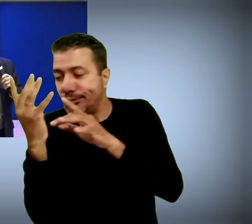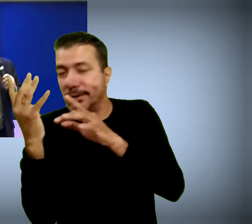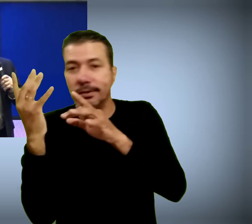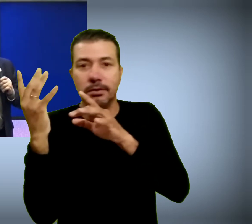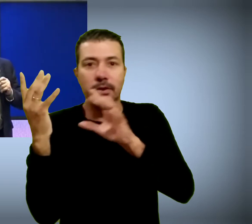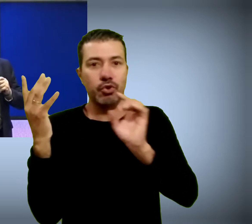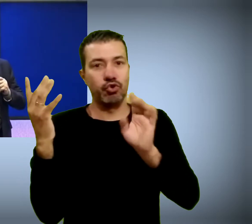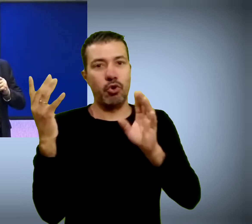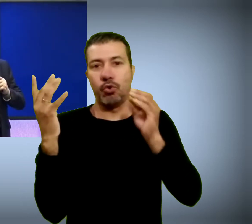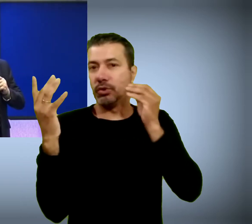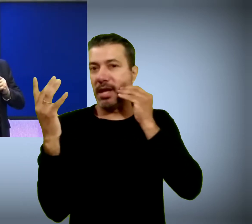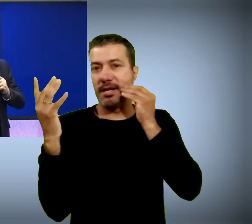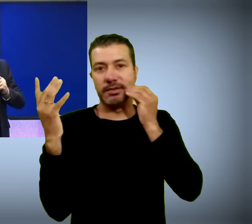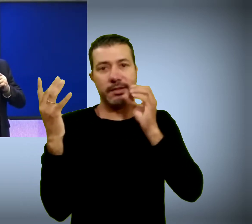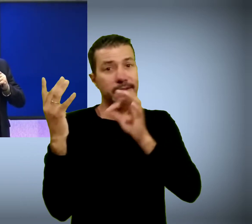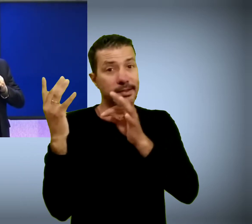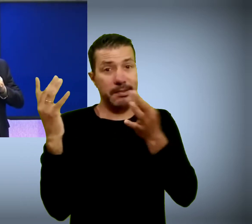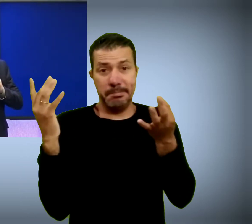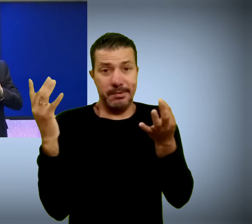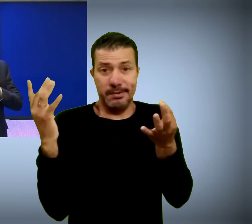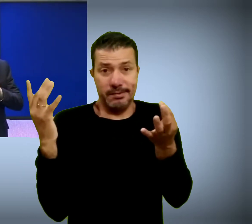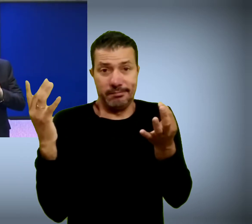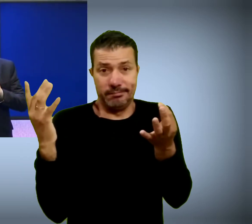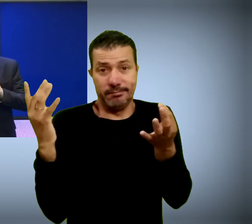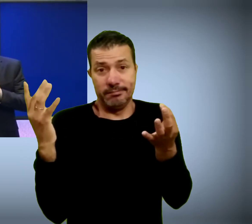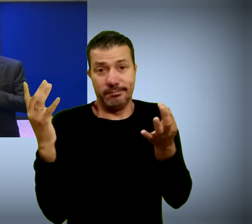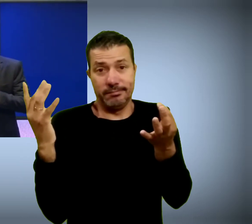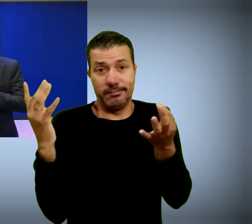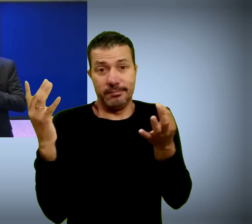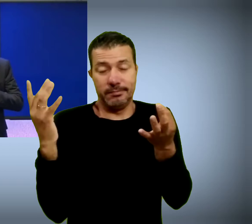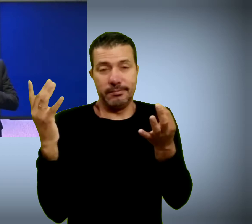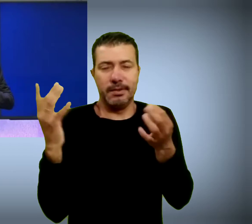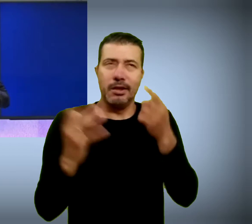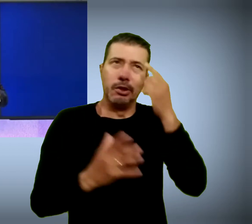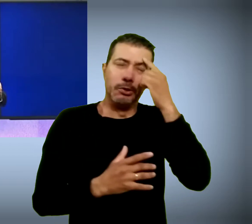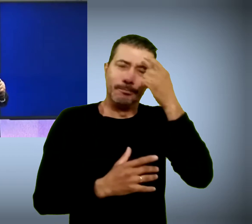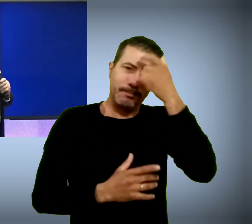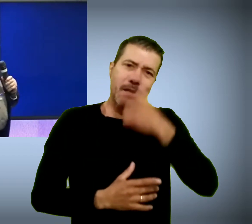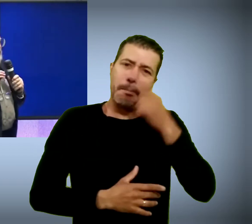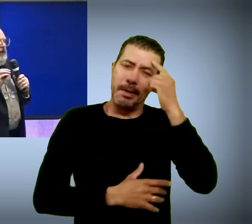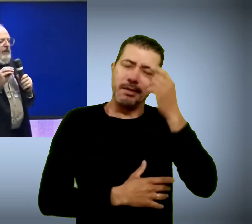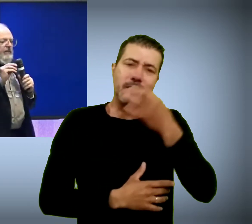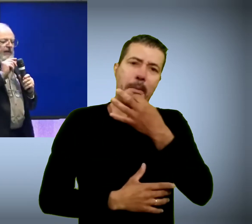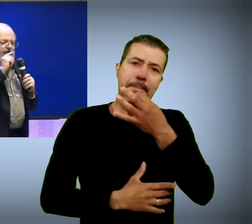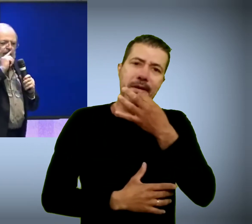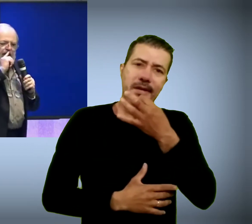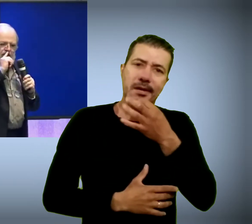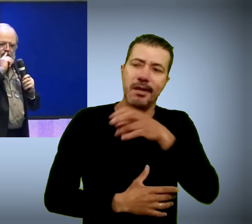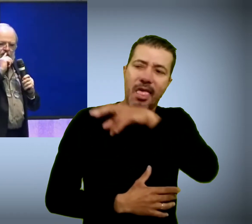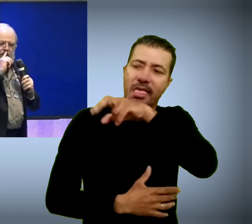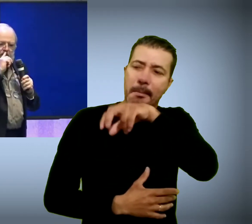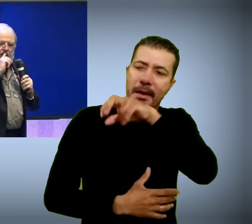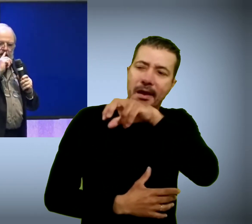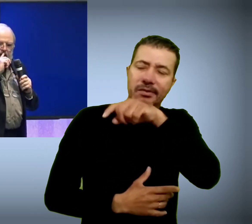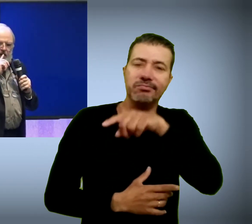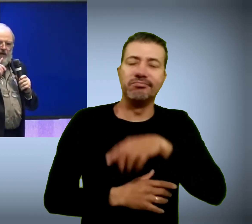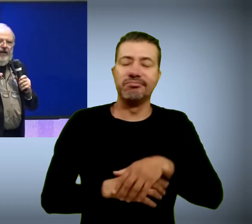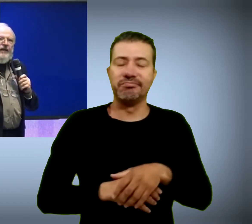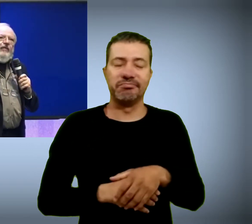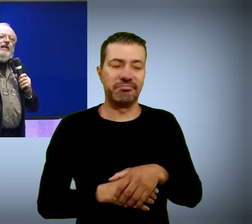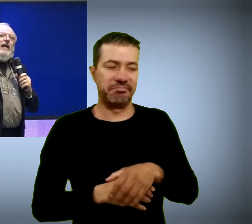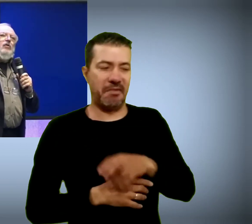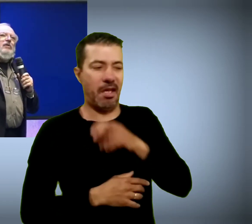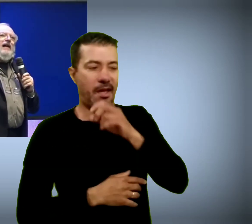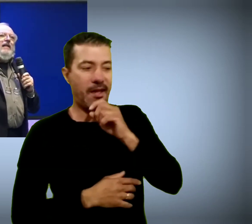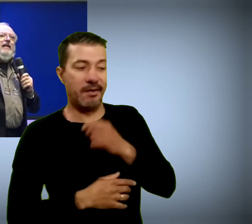Era só esse o teste. Era muito simples, não é? Eu fico pensando nos argumentos da serpente.